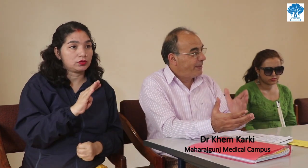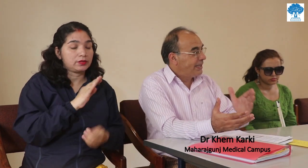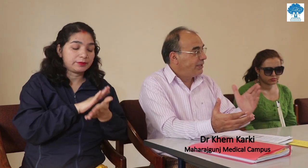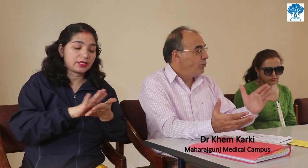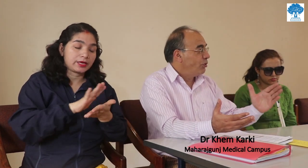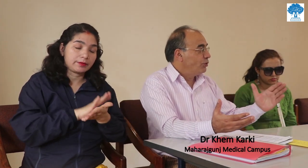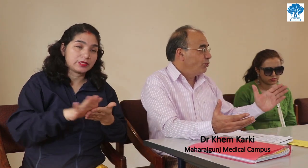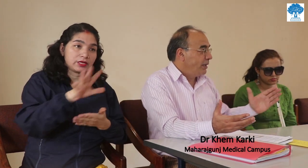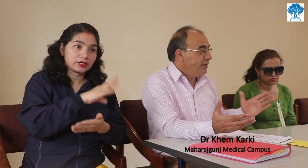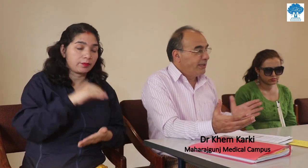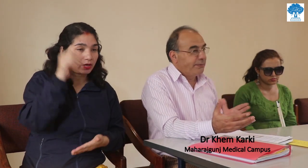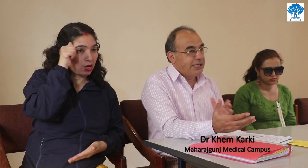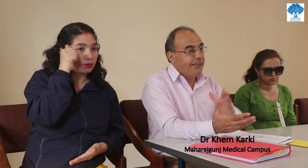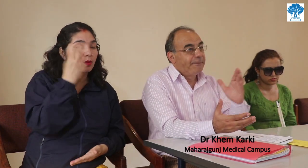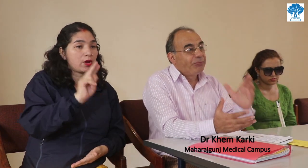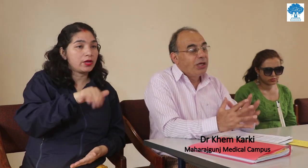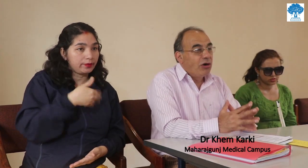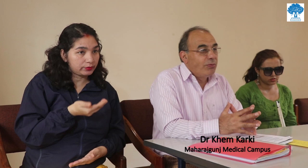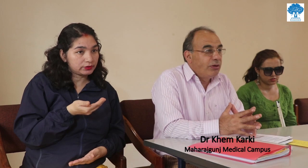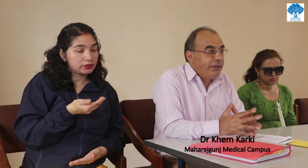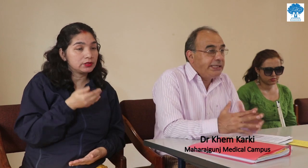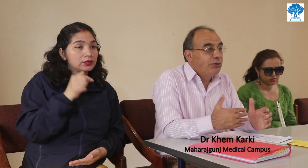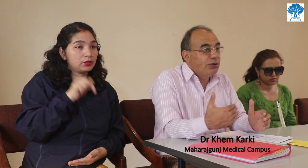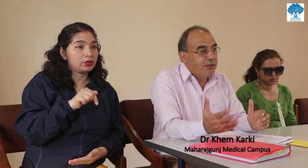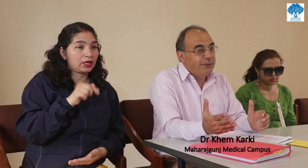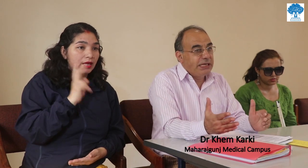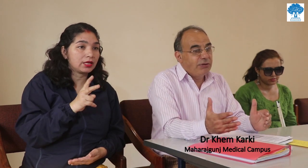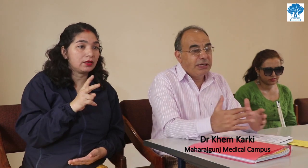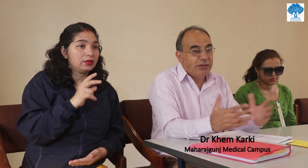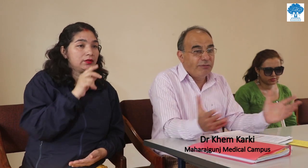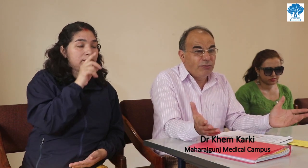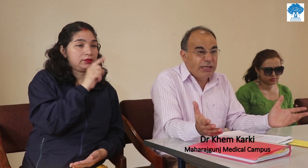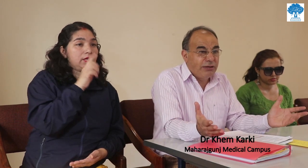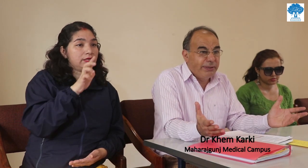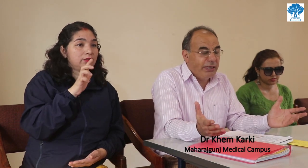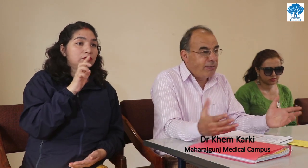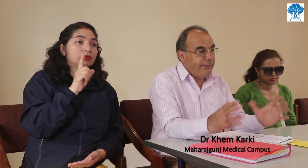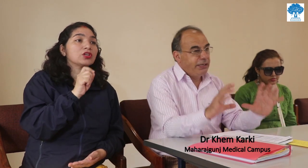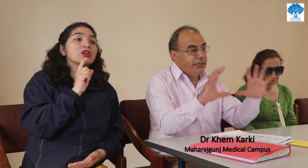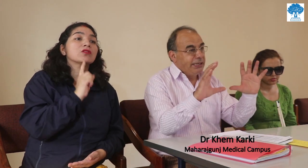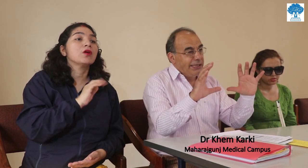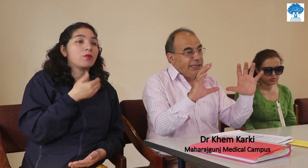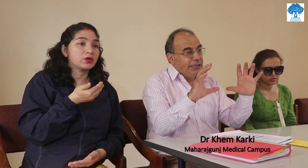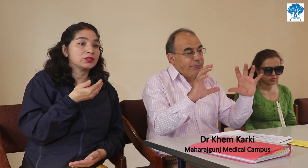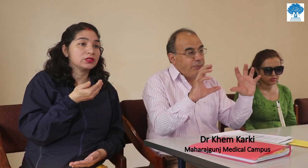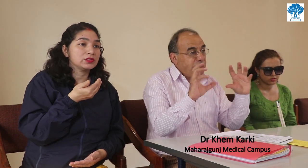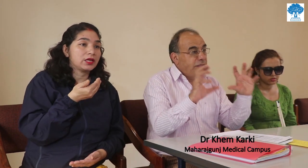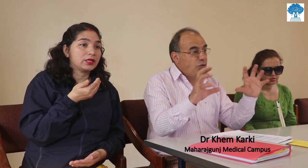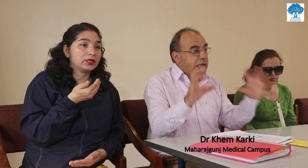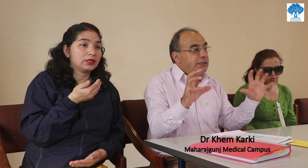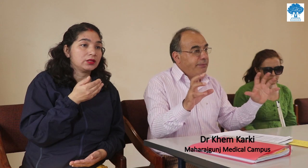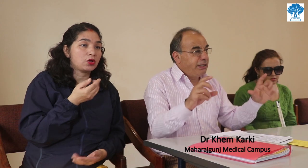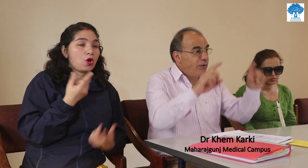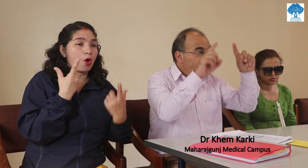बिस्तारै सबैलाई चाहिँ यो महसुस हुँदै गइसके पछाडि अब 80 दशक पछाडि एउटा के छलफल हुन थाल्यो भने अब हामीले